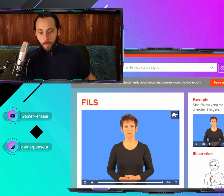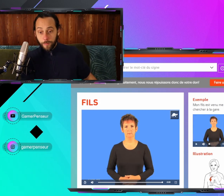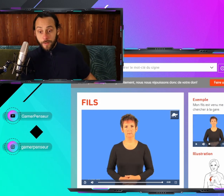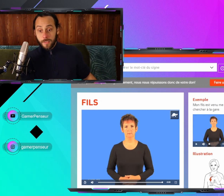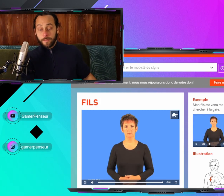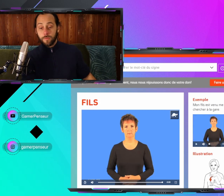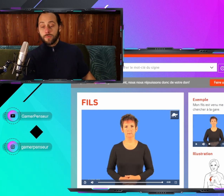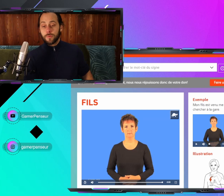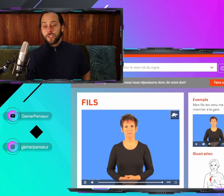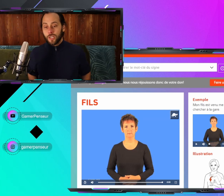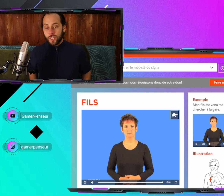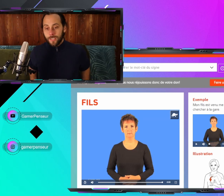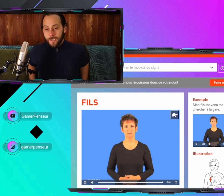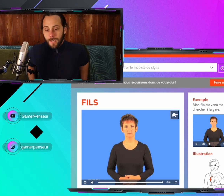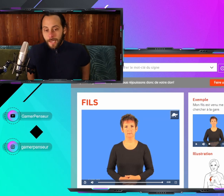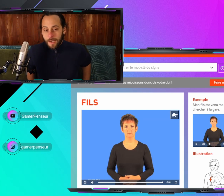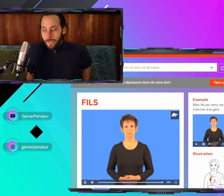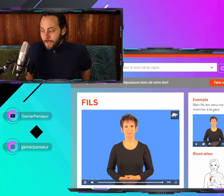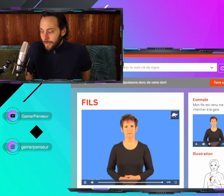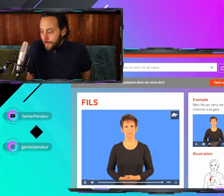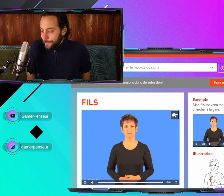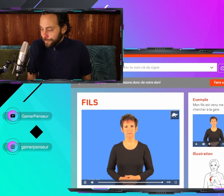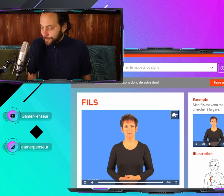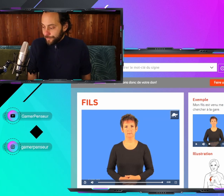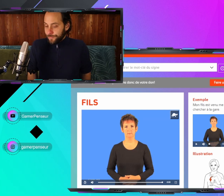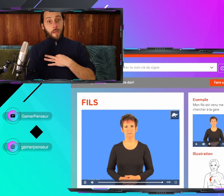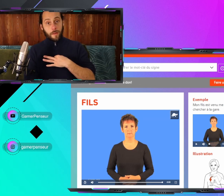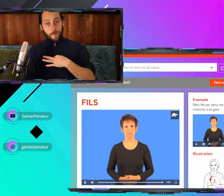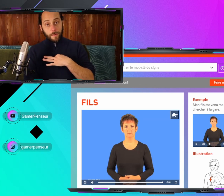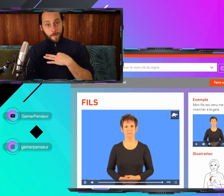Alors, mon fils est venu me chercher à la gare.